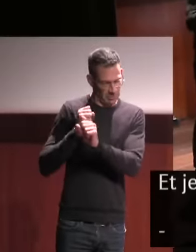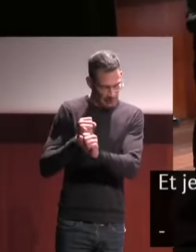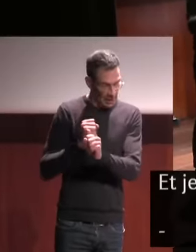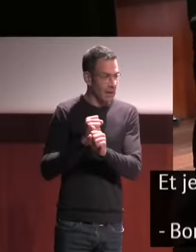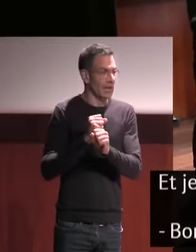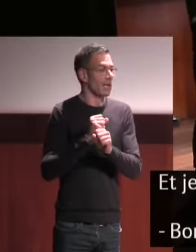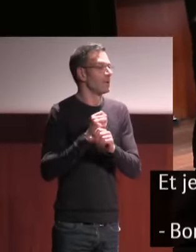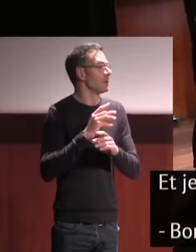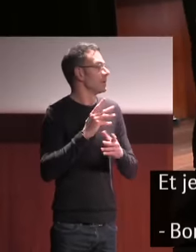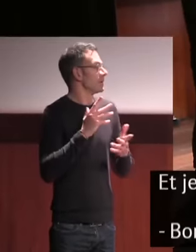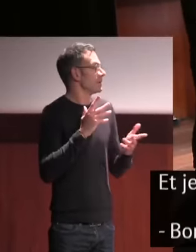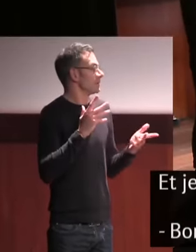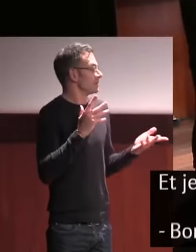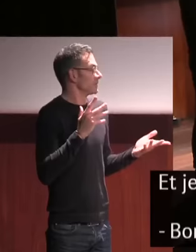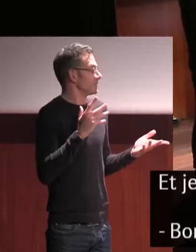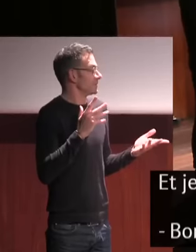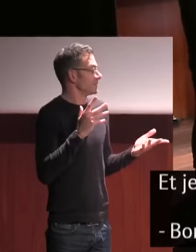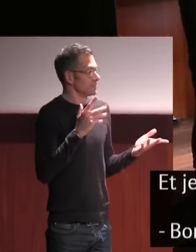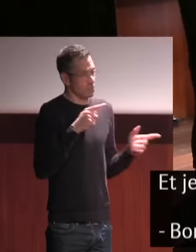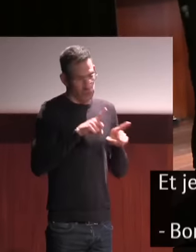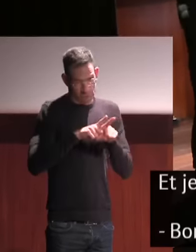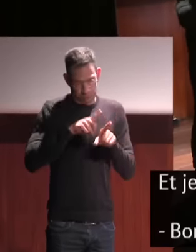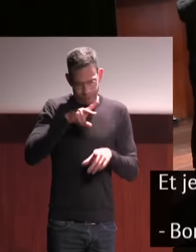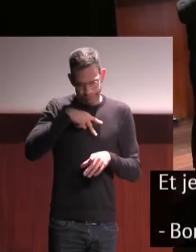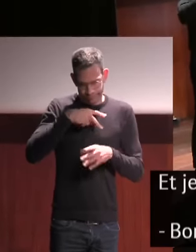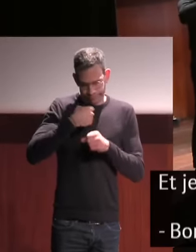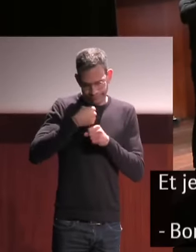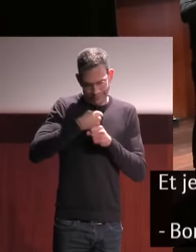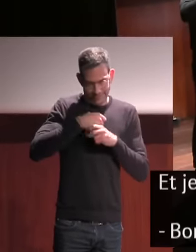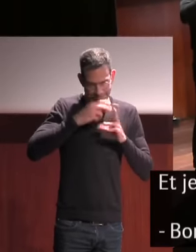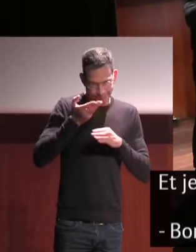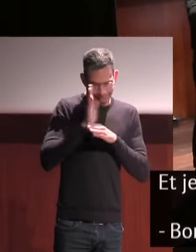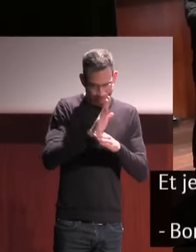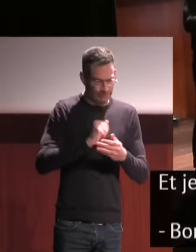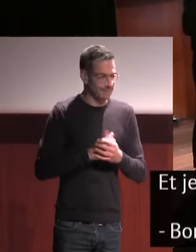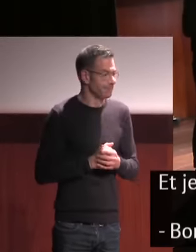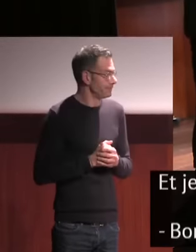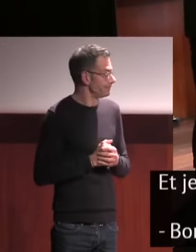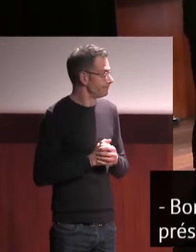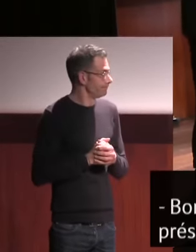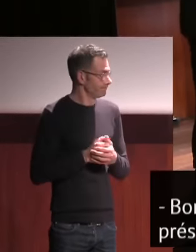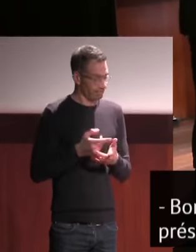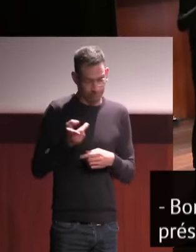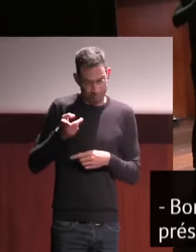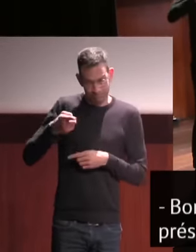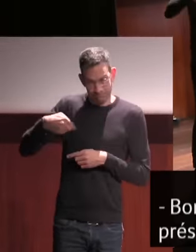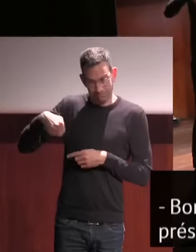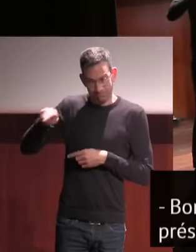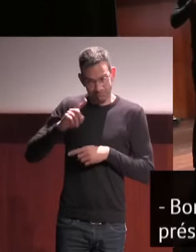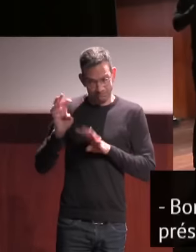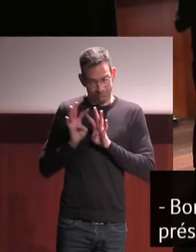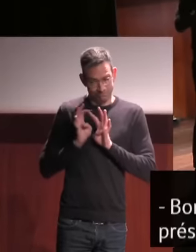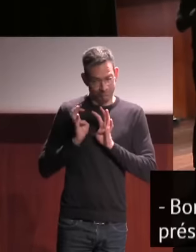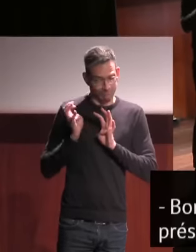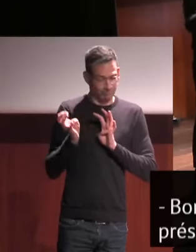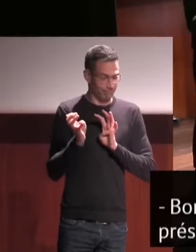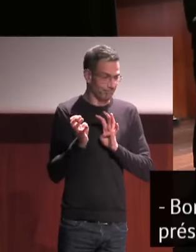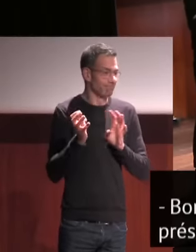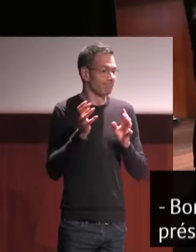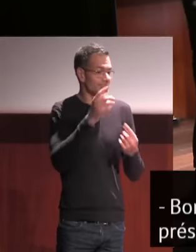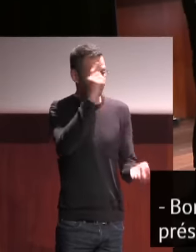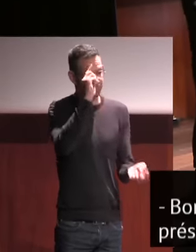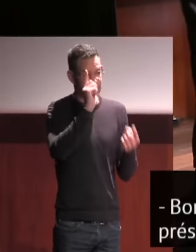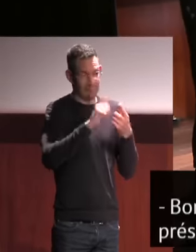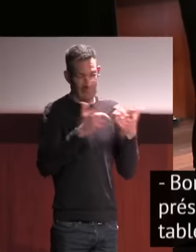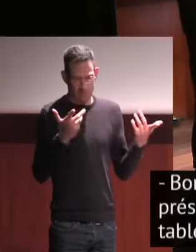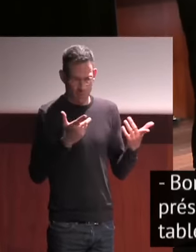ensuite présenter très brièvement mon travail. Donc, vous êtes réunis pour cette table ronde autour des